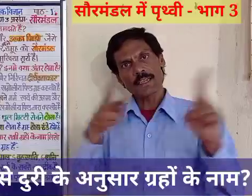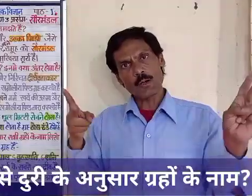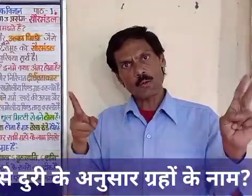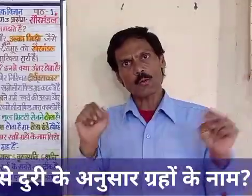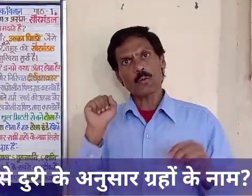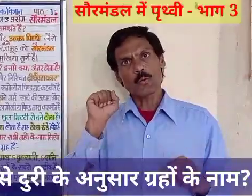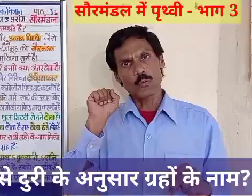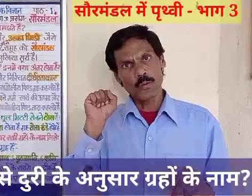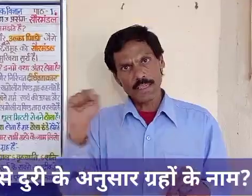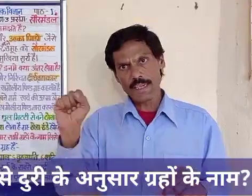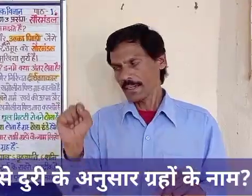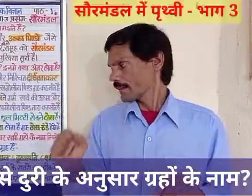ग्रहों के